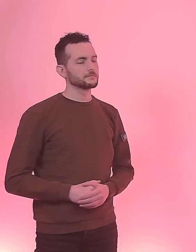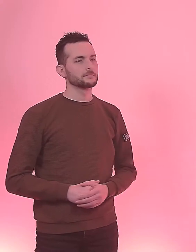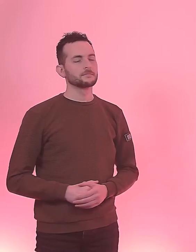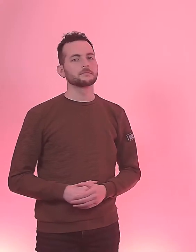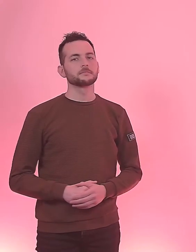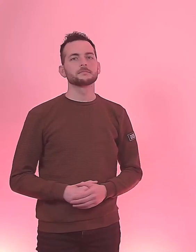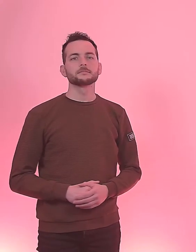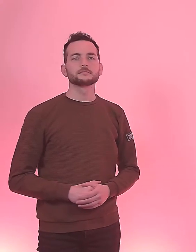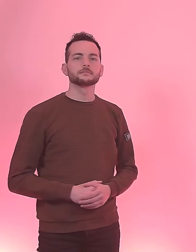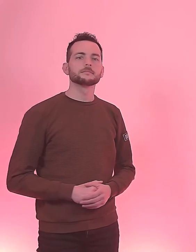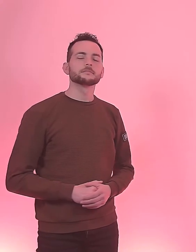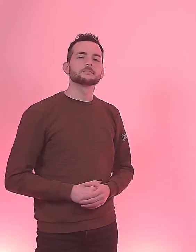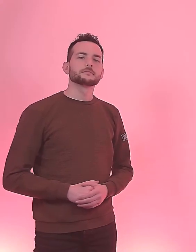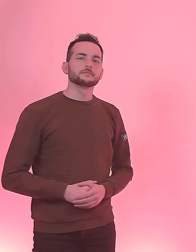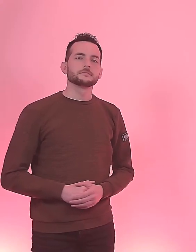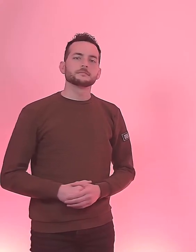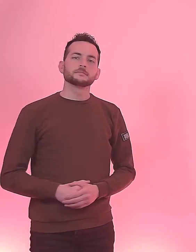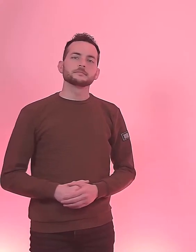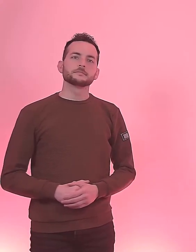waar